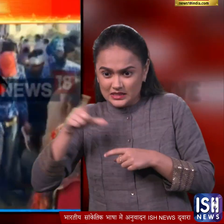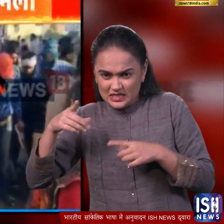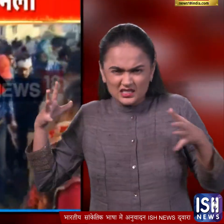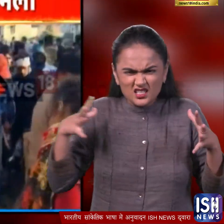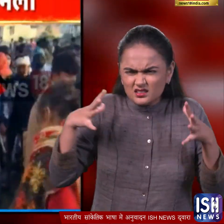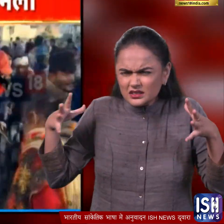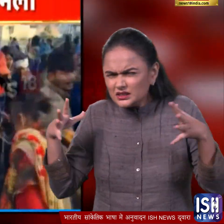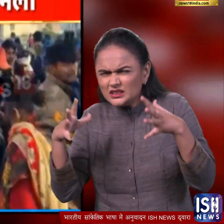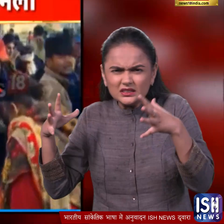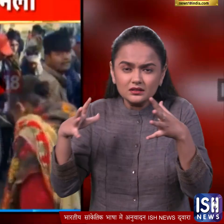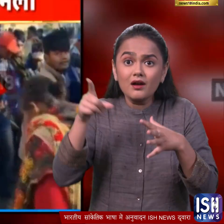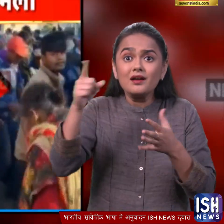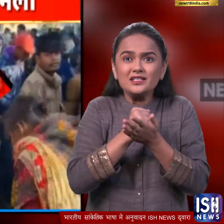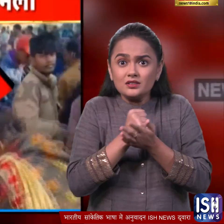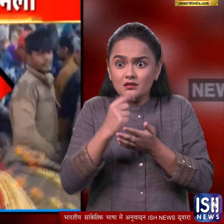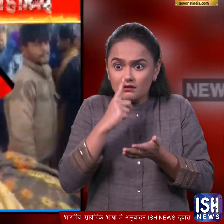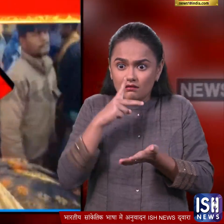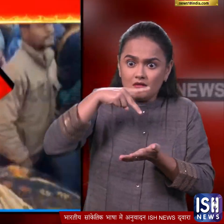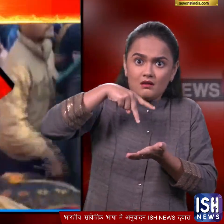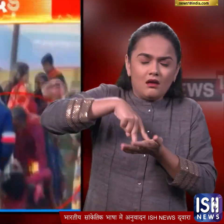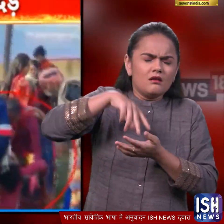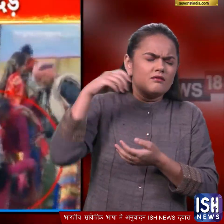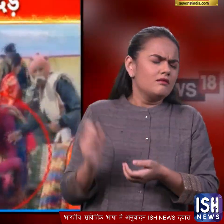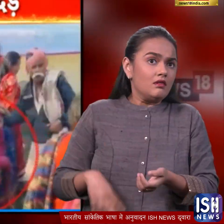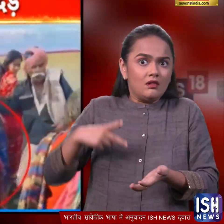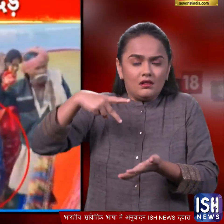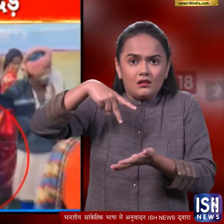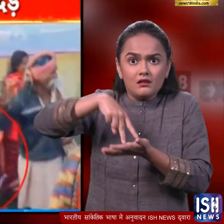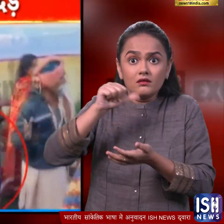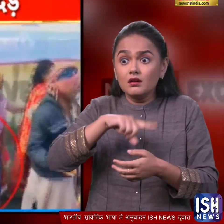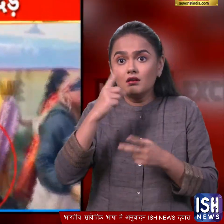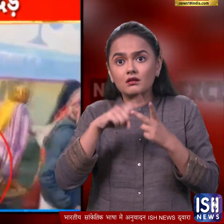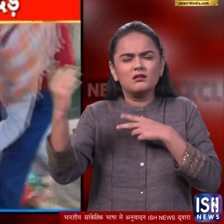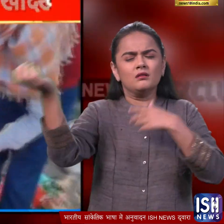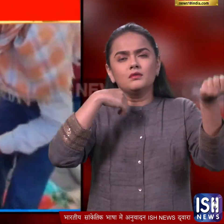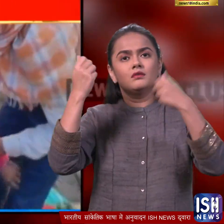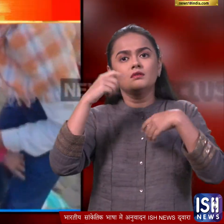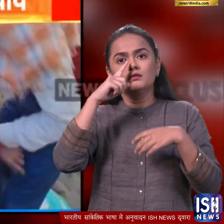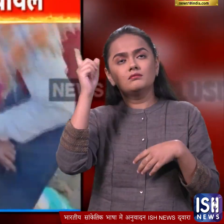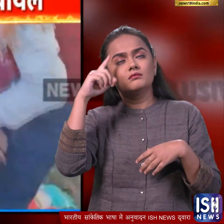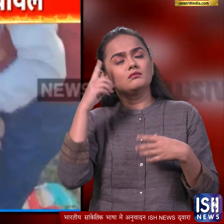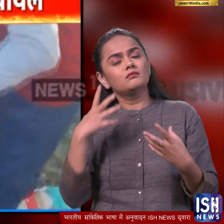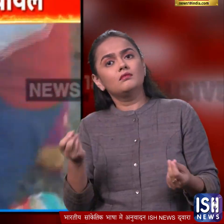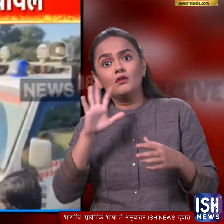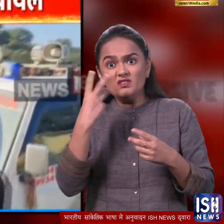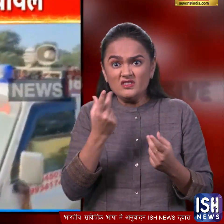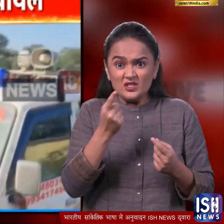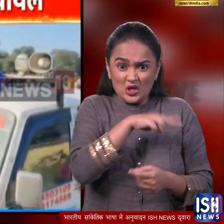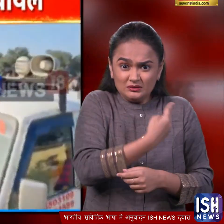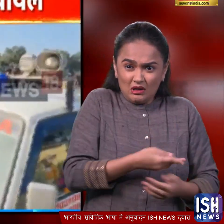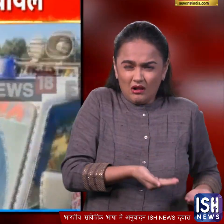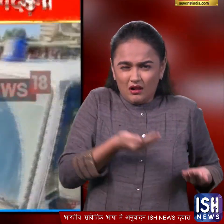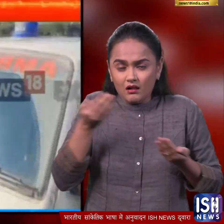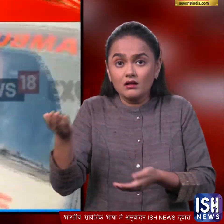भगदड़ की चपेट में आई एक महिला अपने पैरों पर खड़ी होने की हालत में नहीं दिखी, जबकि एक और महिला बेसुध नजर आई। हादसे के बाद कुछ महिलाओं को एम्बुलेंस से